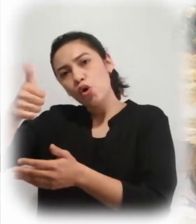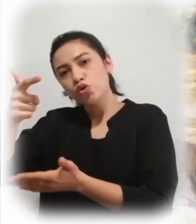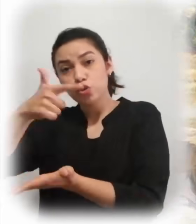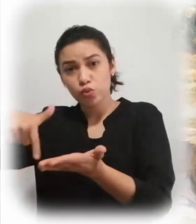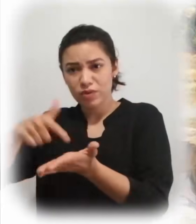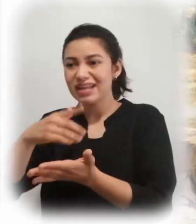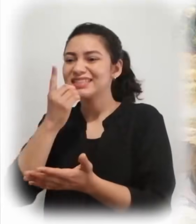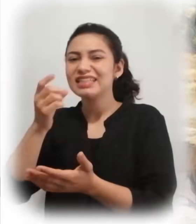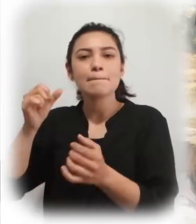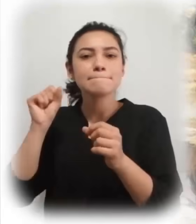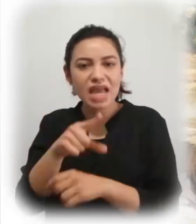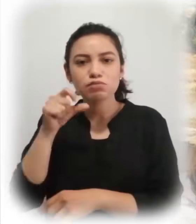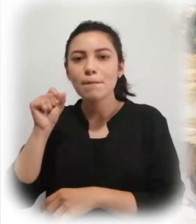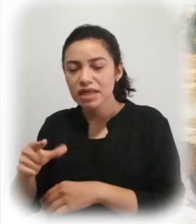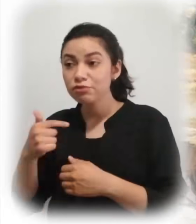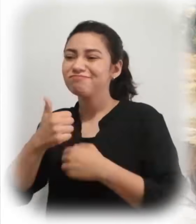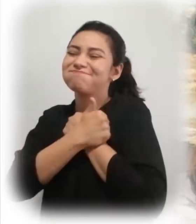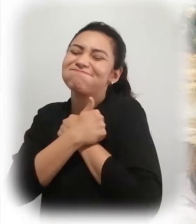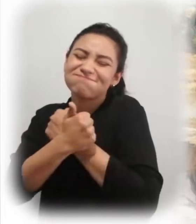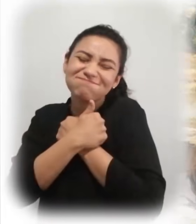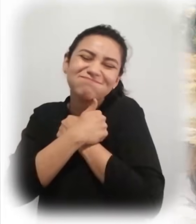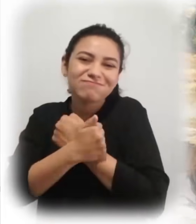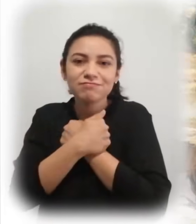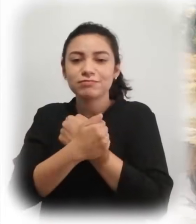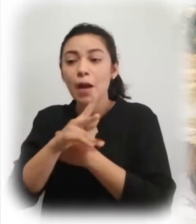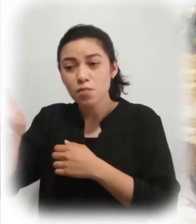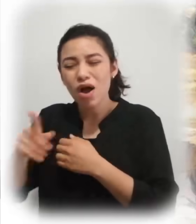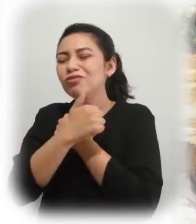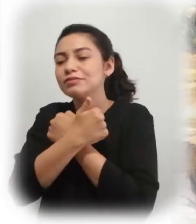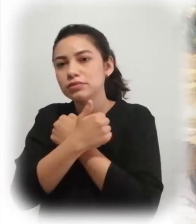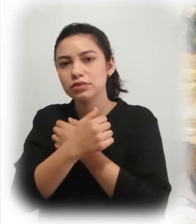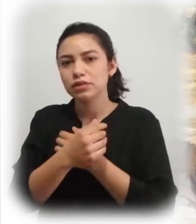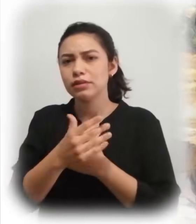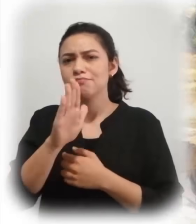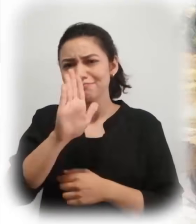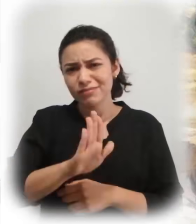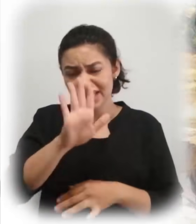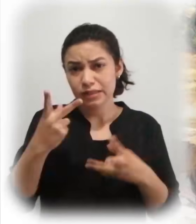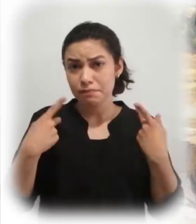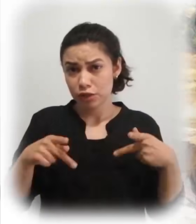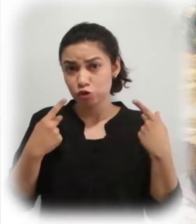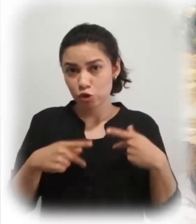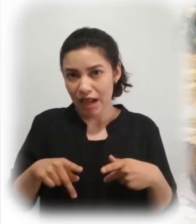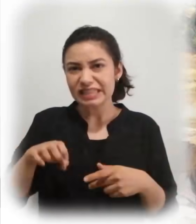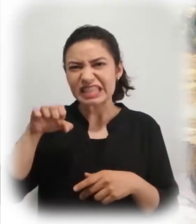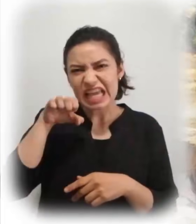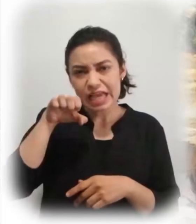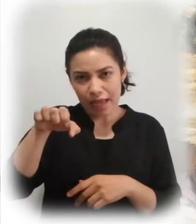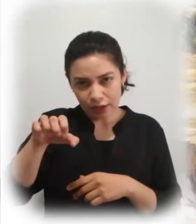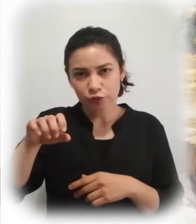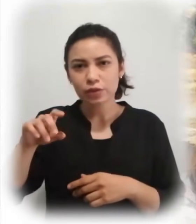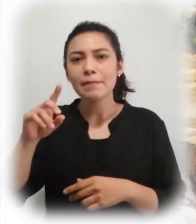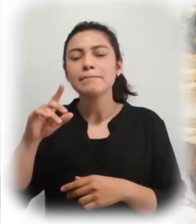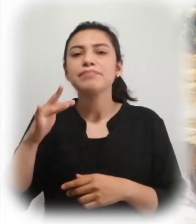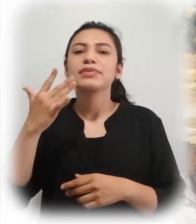veletas que se dirigen a donde las lleva el viento. Conocimiento de la región, de las personas, de sus